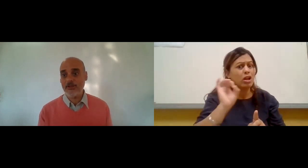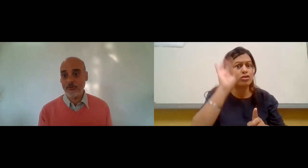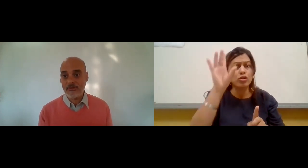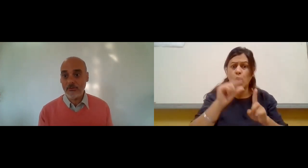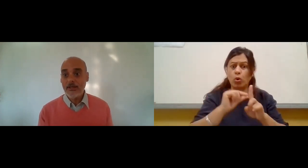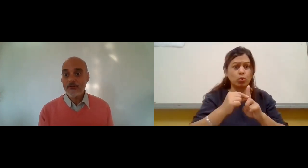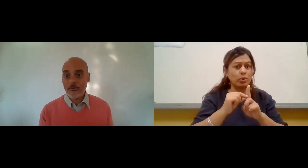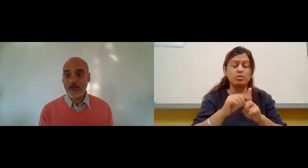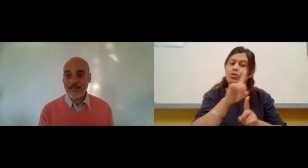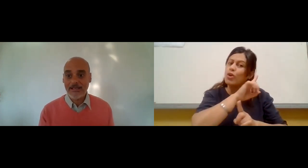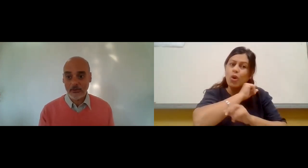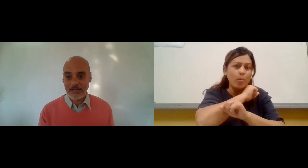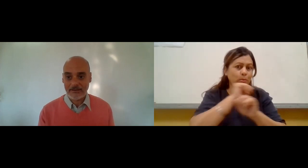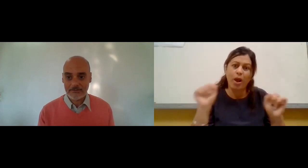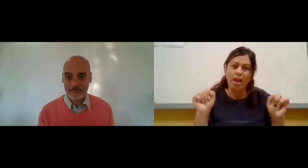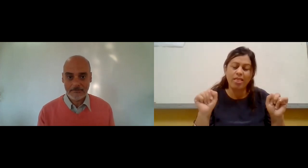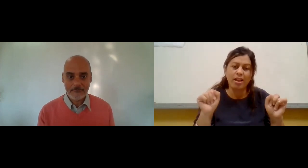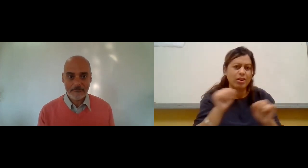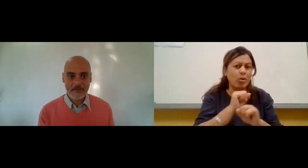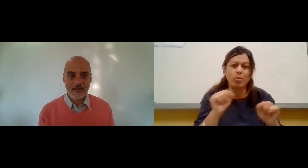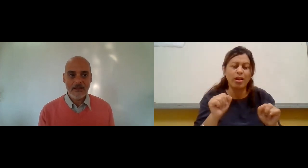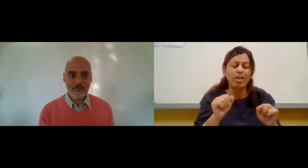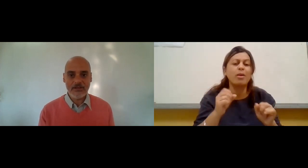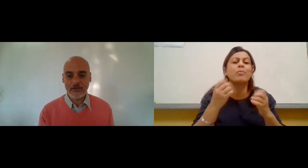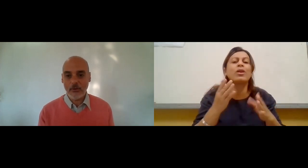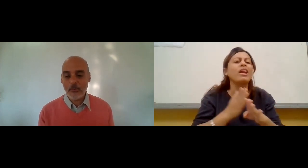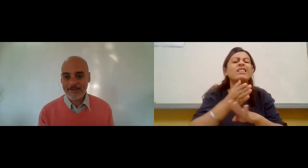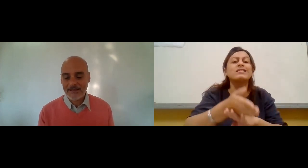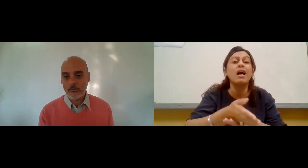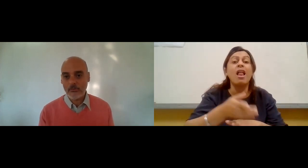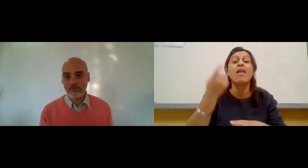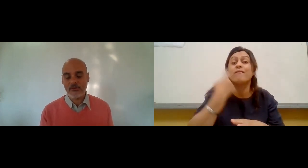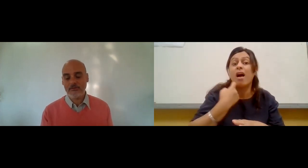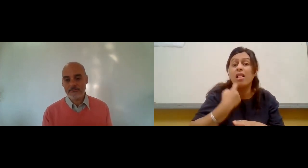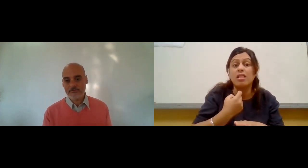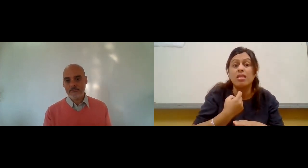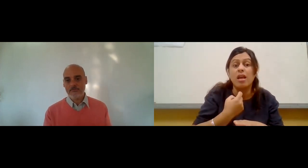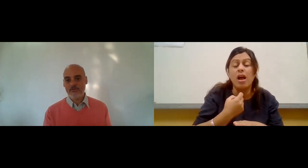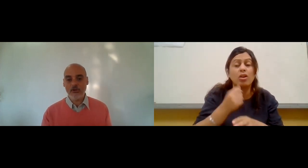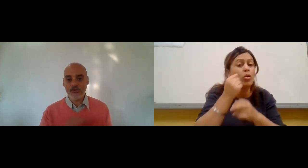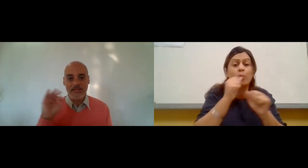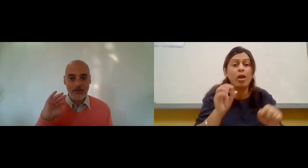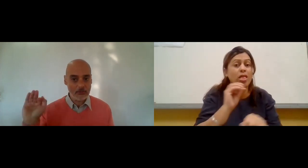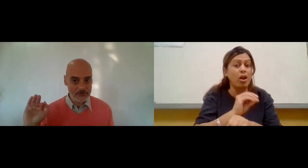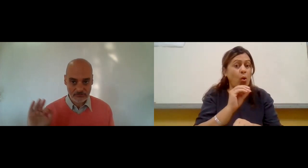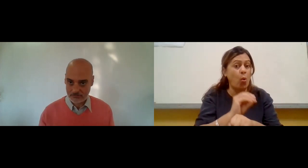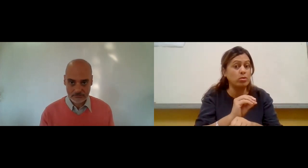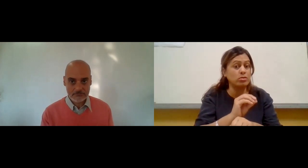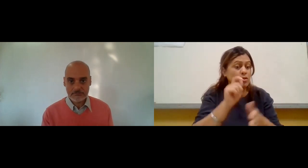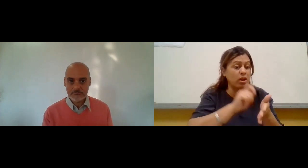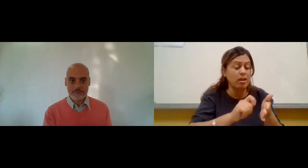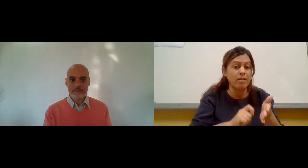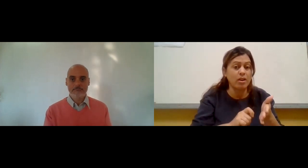están inscriptos en Twilsu todavía no están en la UDELAR. Entonces no pueden hacer ningún curso si solo se inscribieron a Twilsu.